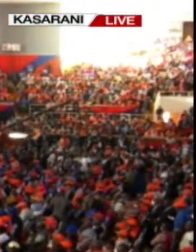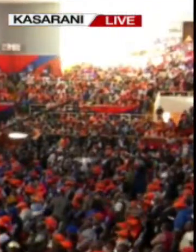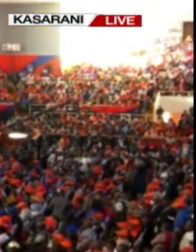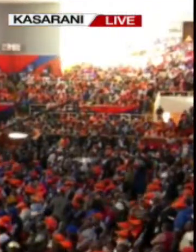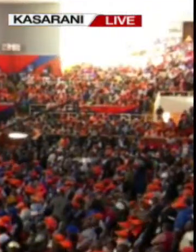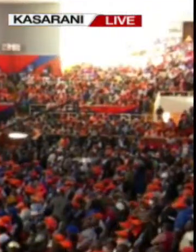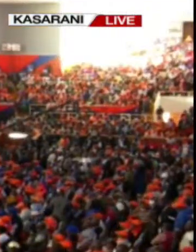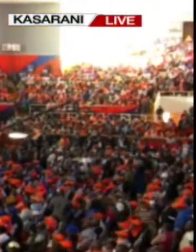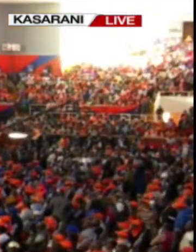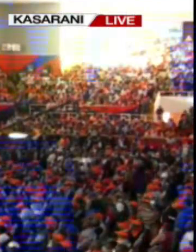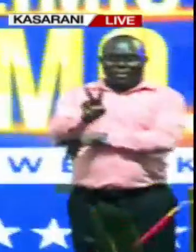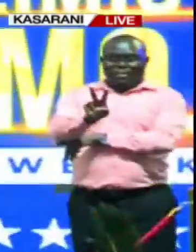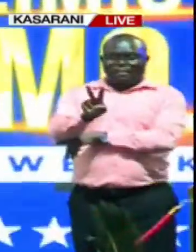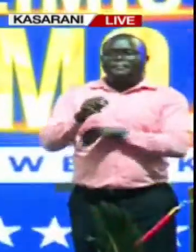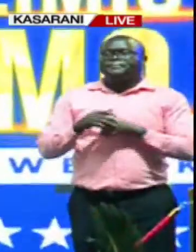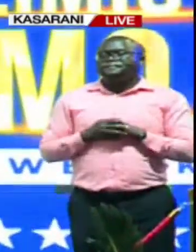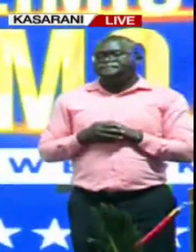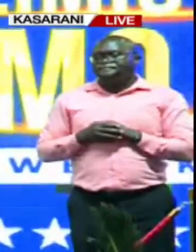leaders.